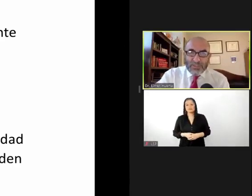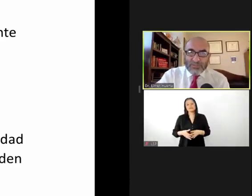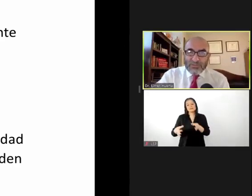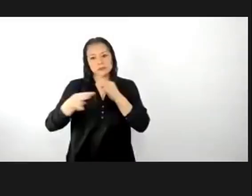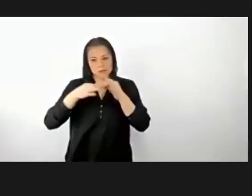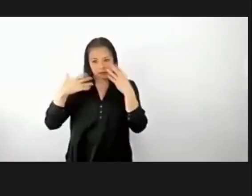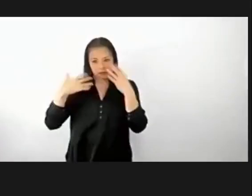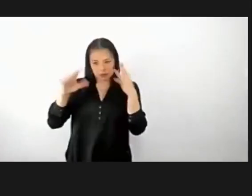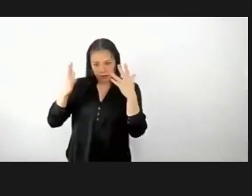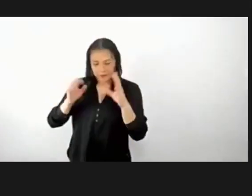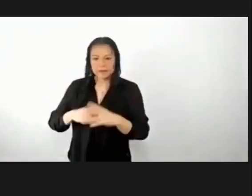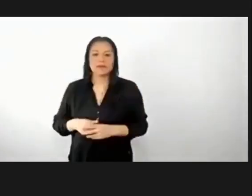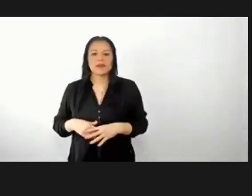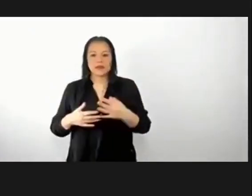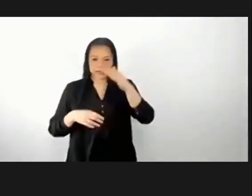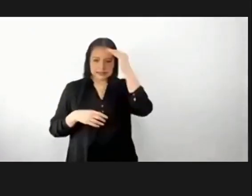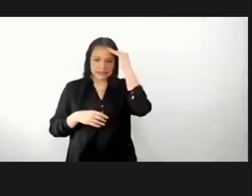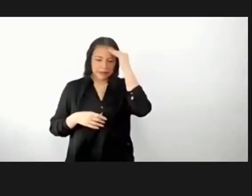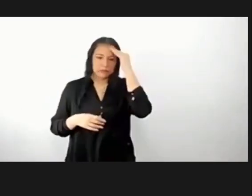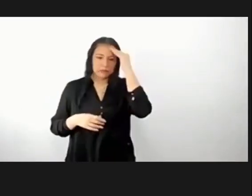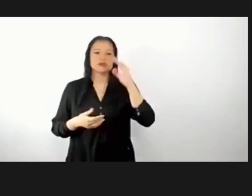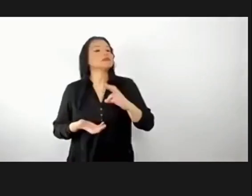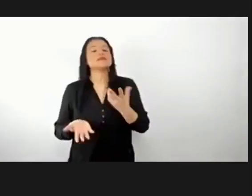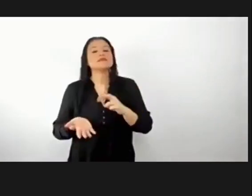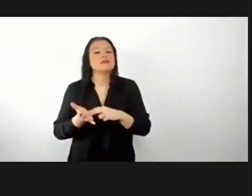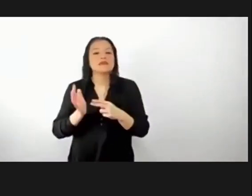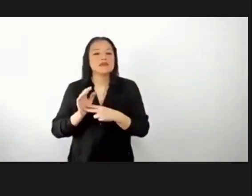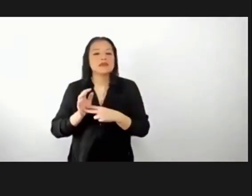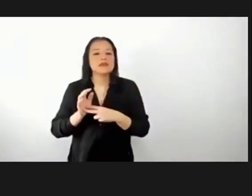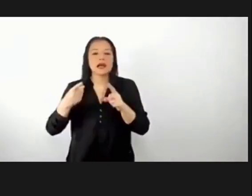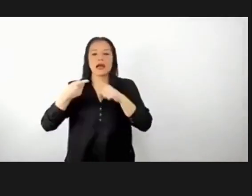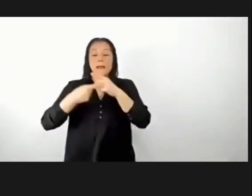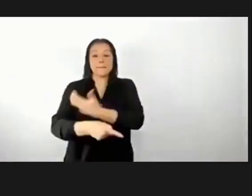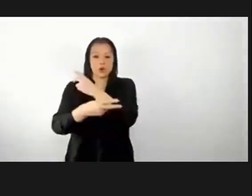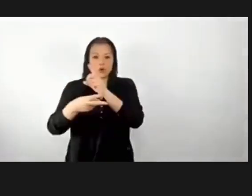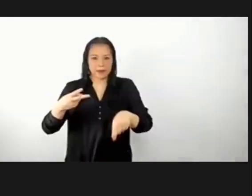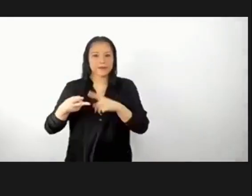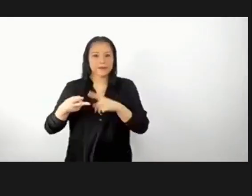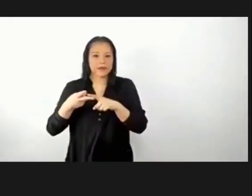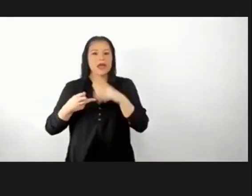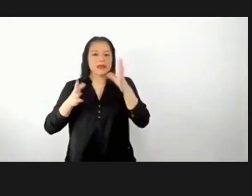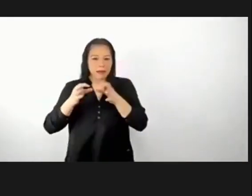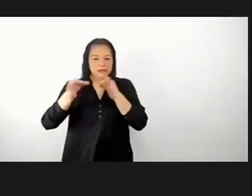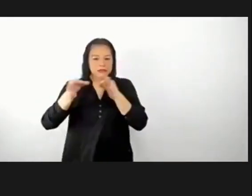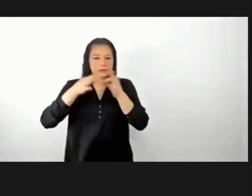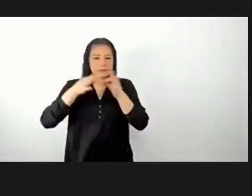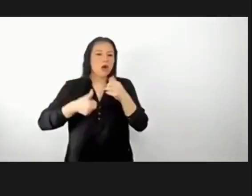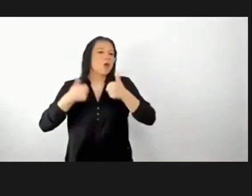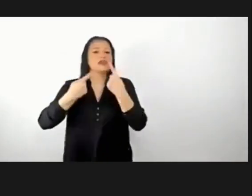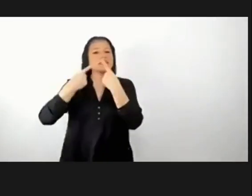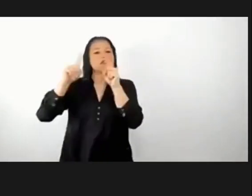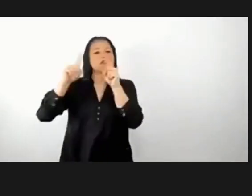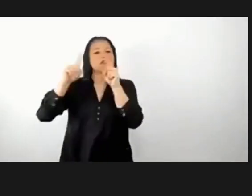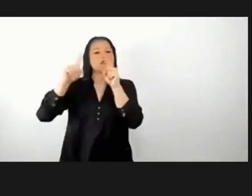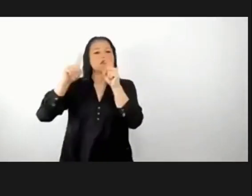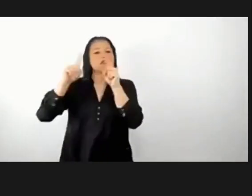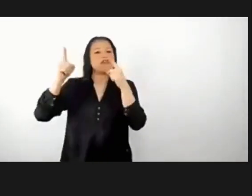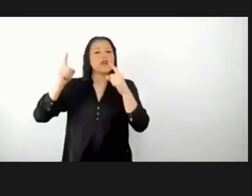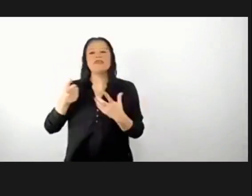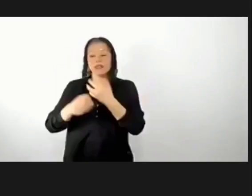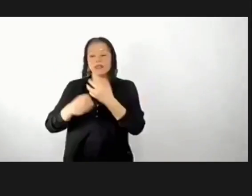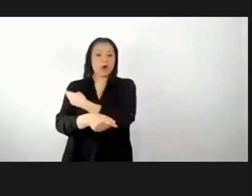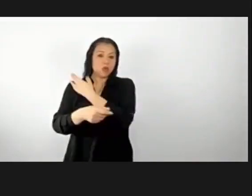Dicho eso, ya sabemos qué cosa es una vacuna, ya hemos revisado los tipos de vacuna que existen